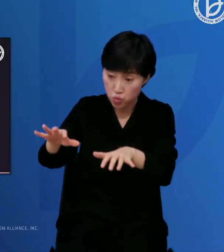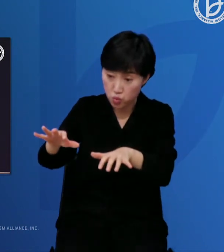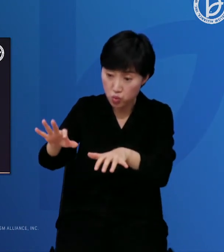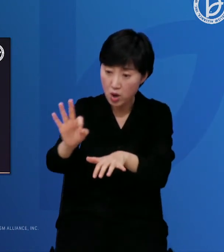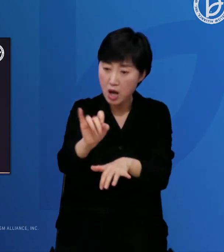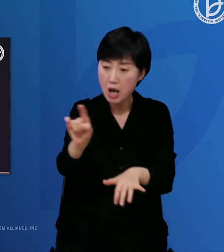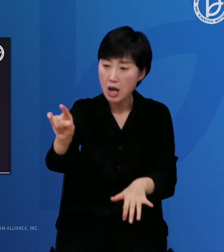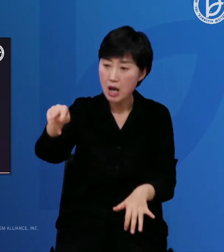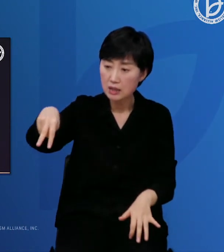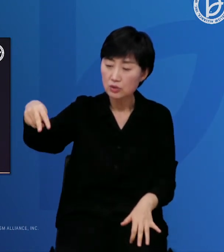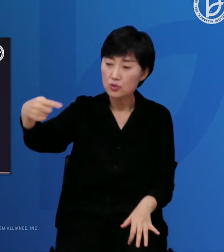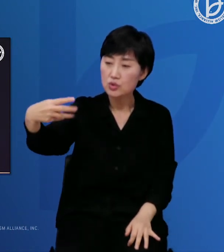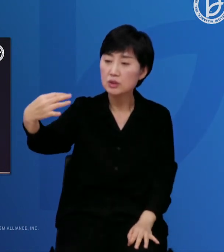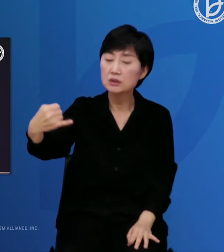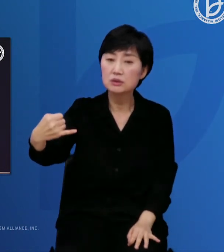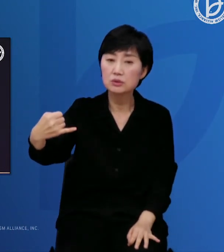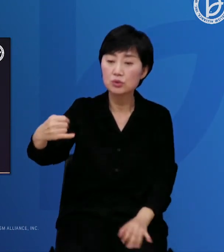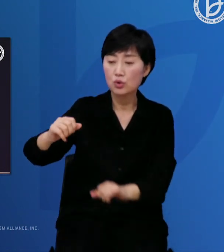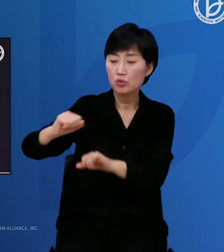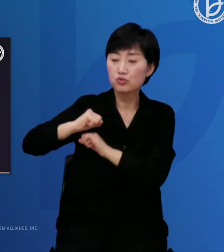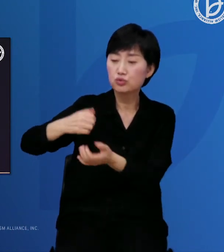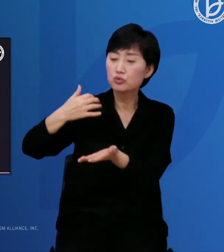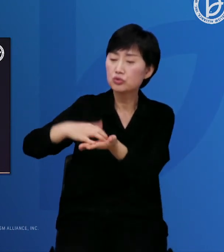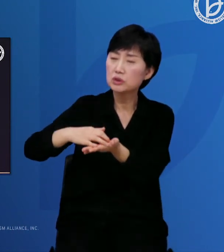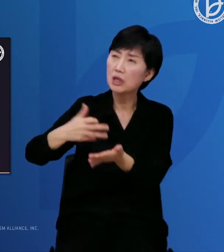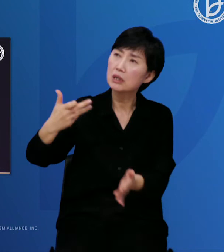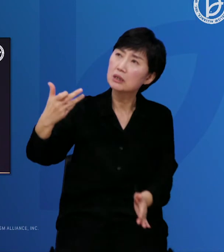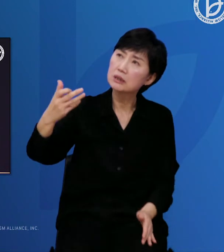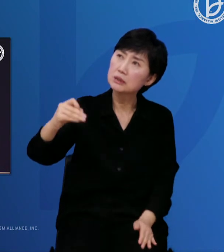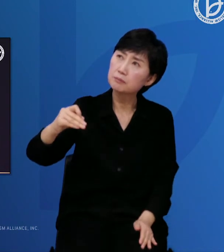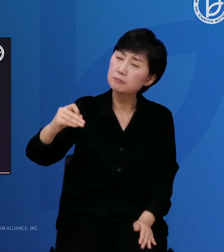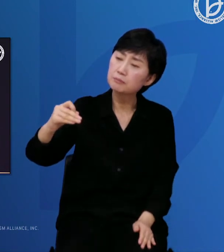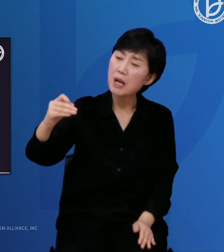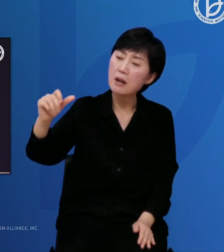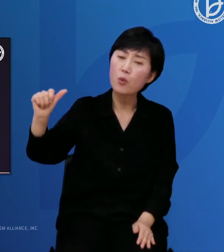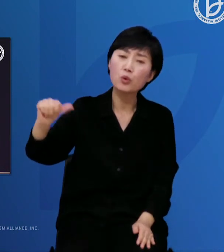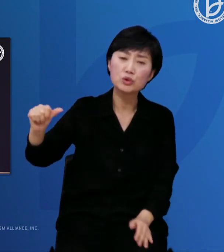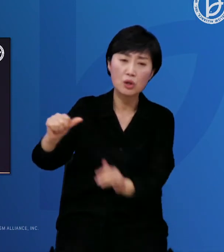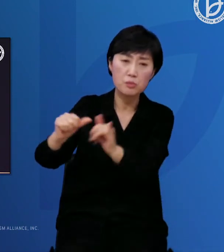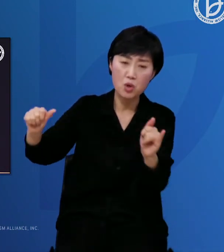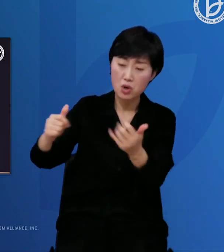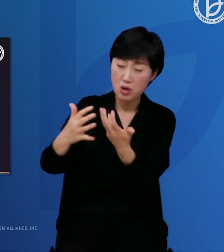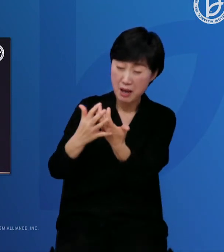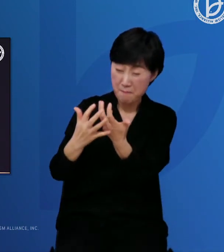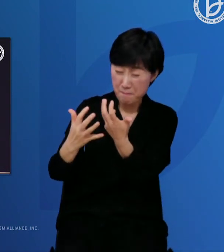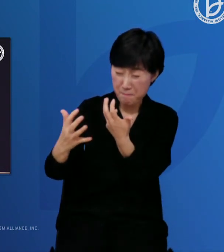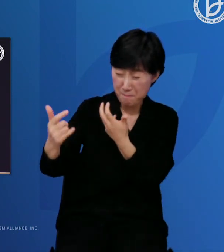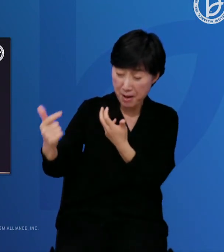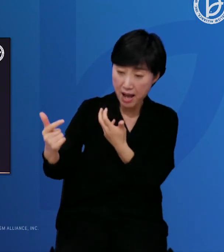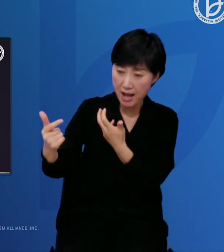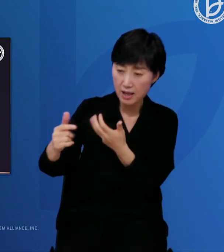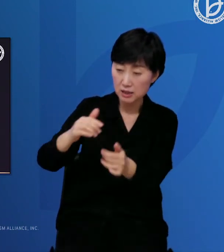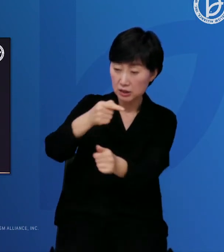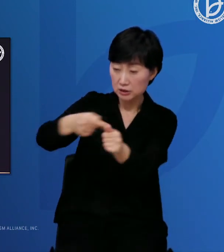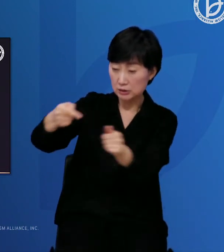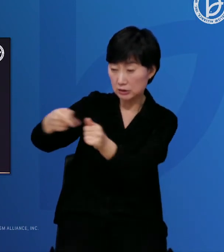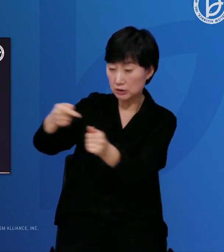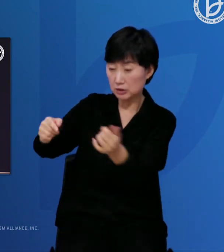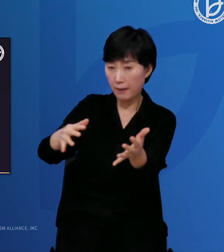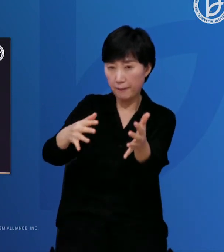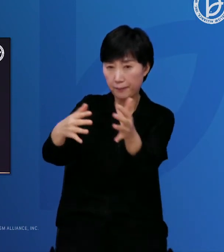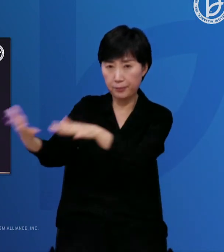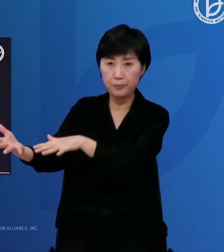18만 5천을 쳤다 그랬어요. that God sent his angels to strike down the 185,000 Assyrian soldiers. 과학적입니다.